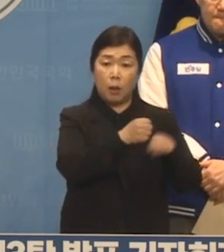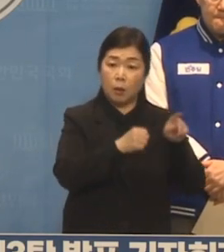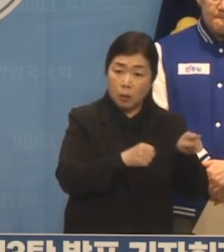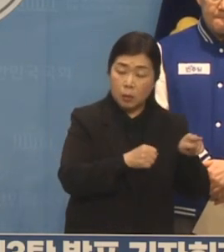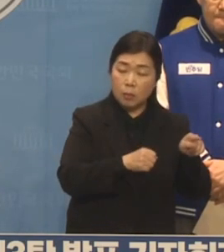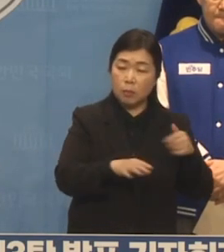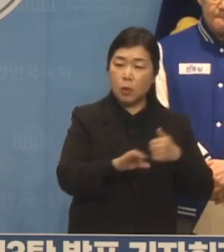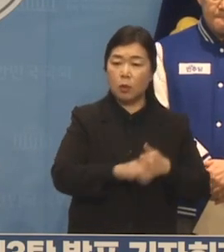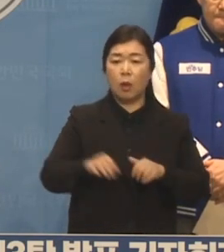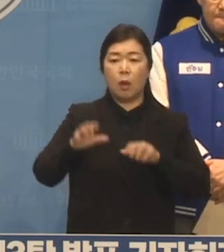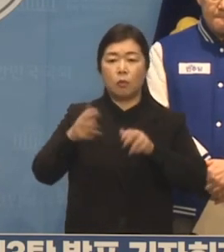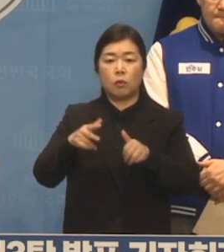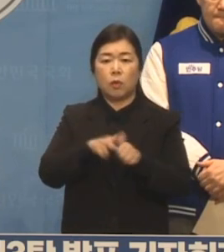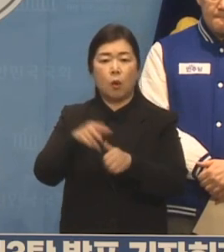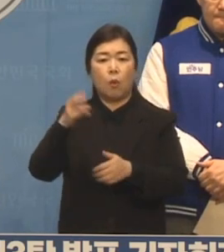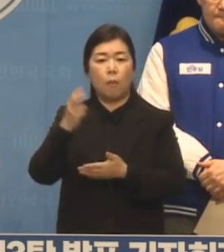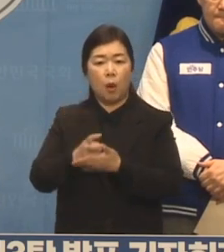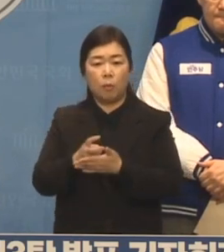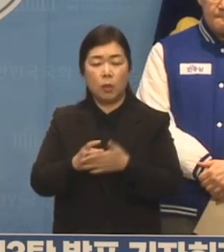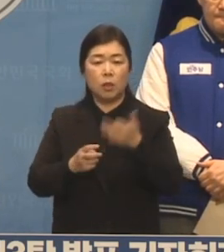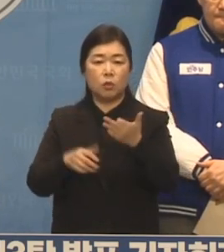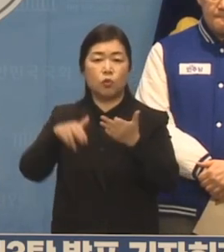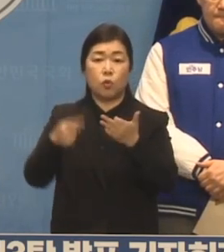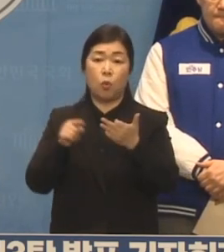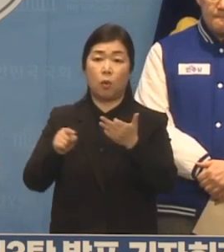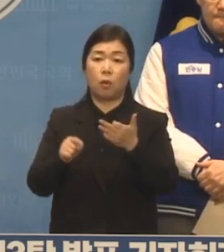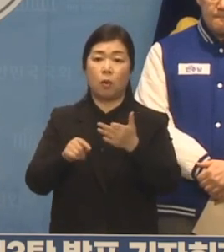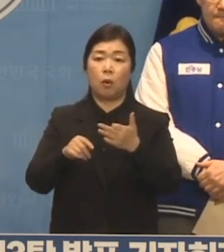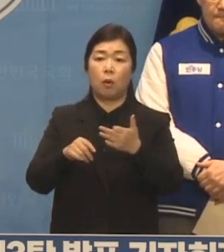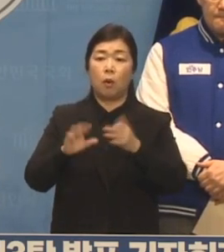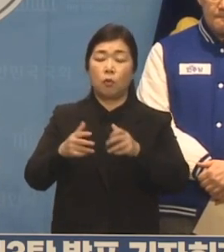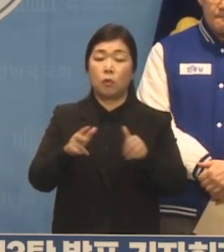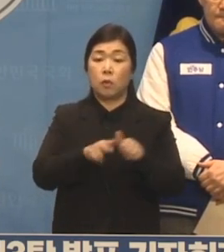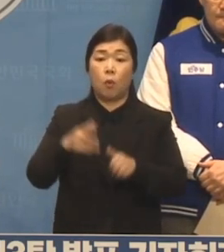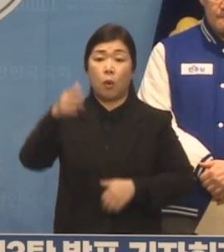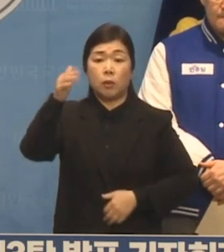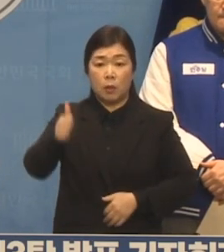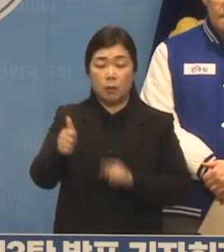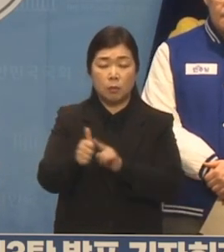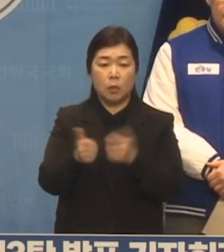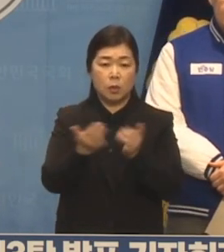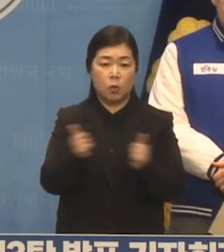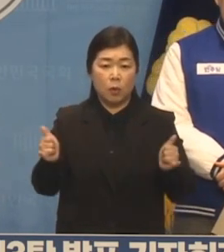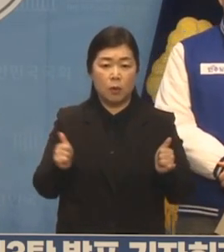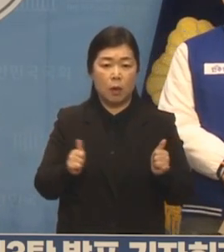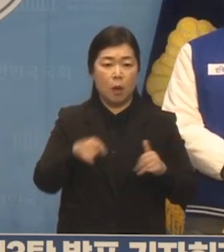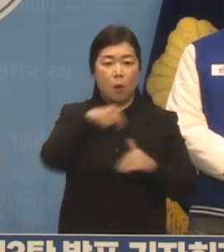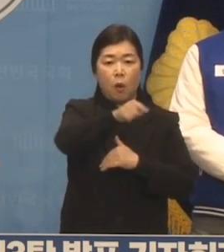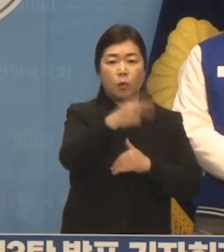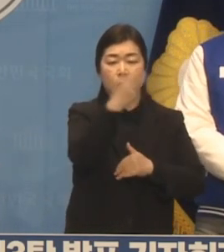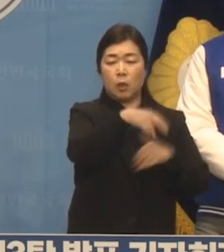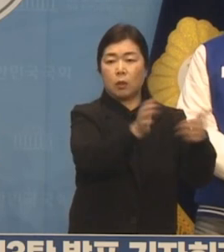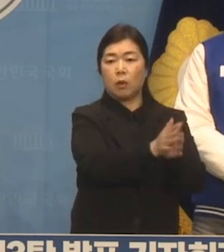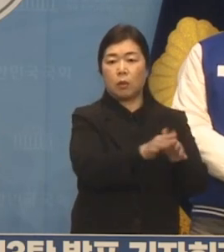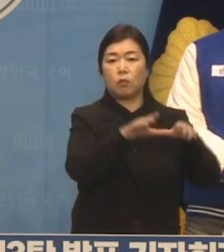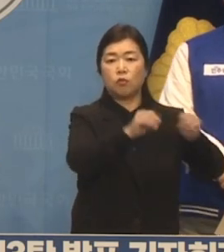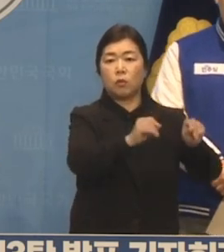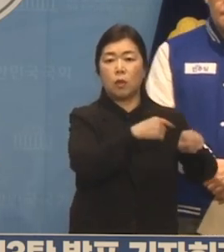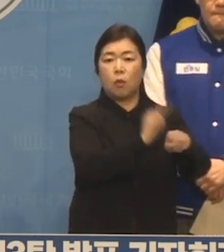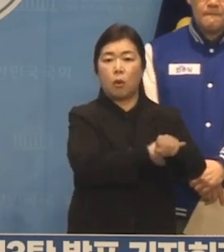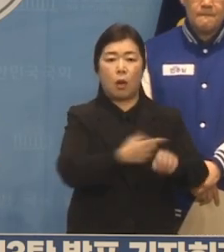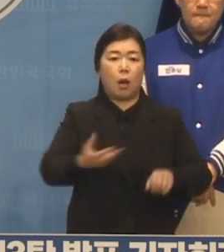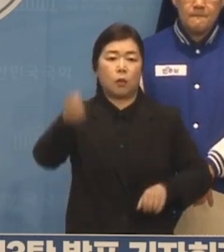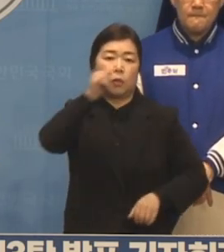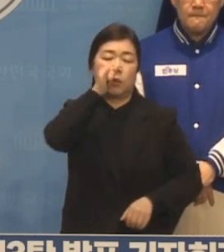경우에 국정원법 제19조에 국정원장은 직원에 대한 외부 수사기관의 수사 중지 요청 권한이